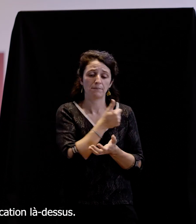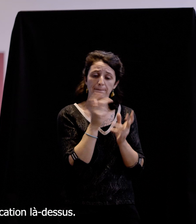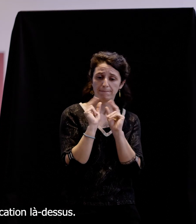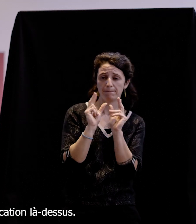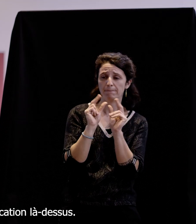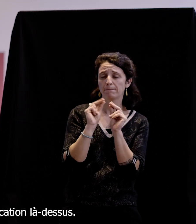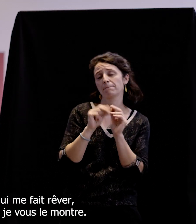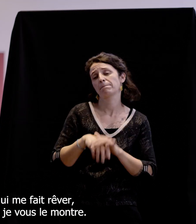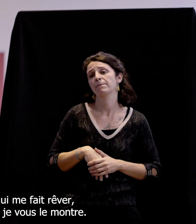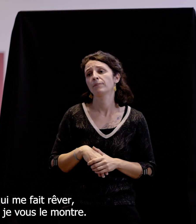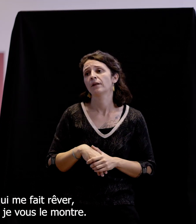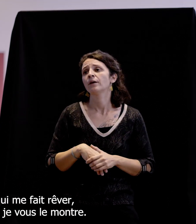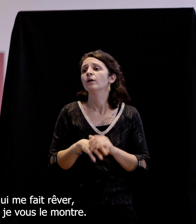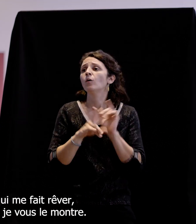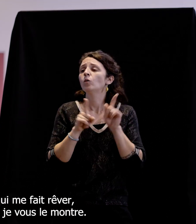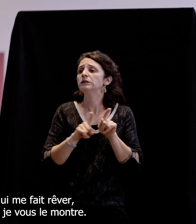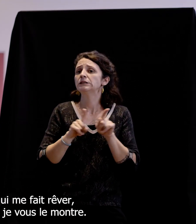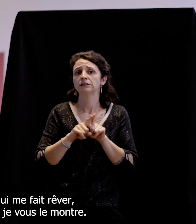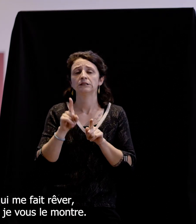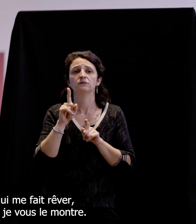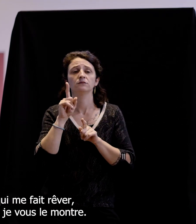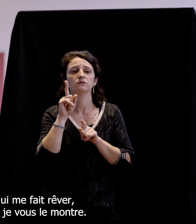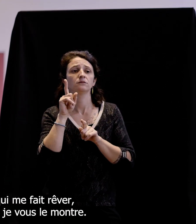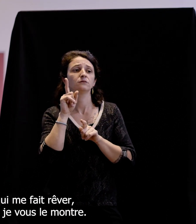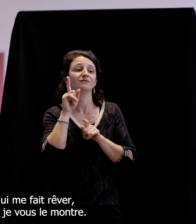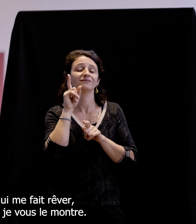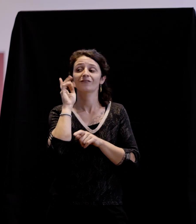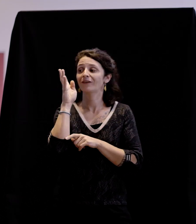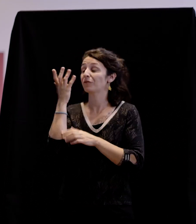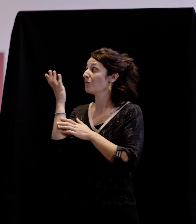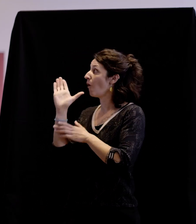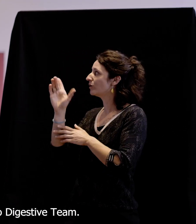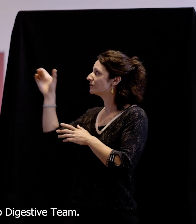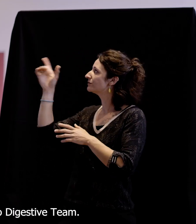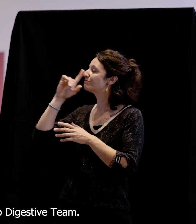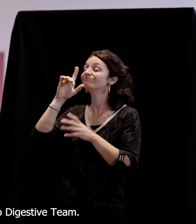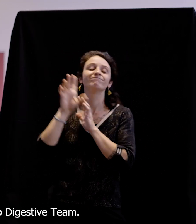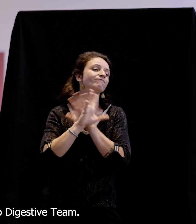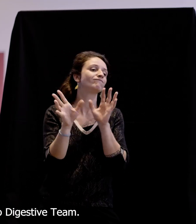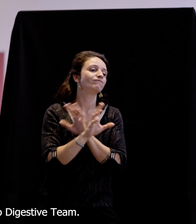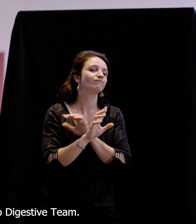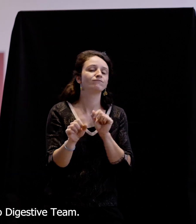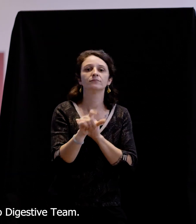communication là-dessus. Ils ont fait un truc qui me fait rêver, mais c'est pour ça que je vous le montre, qui est une espèce, ils appellent ça